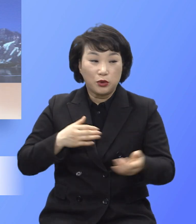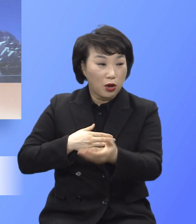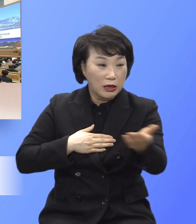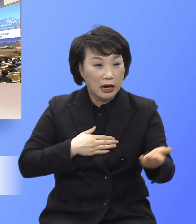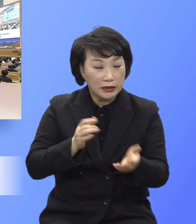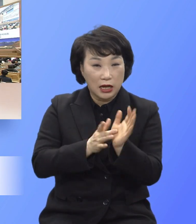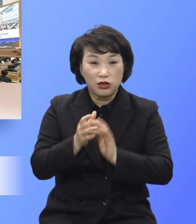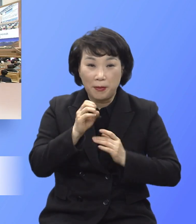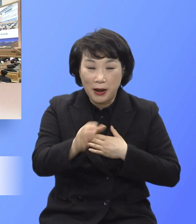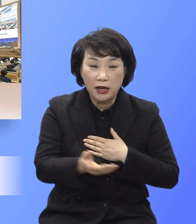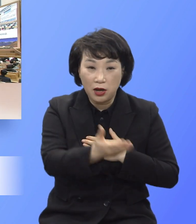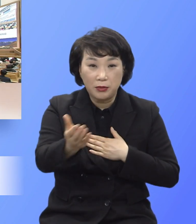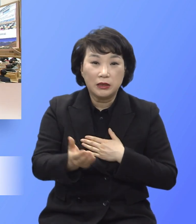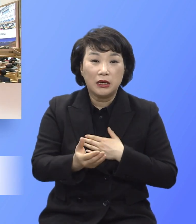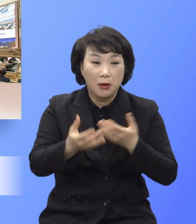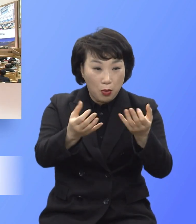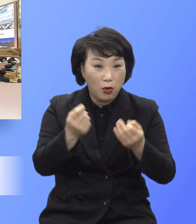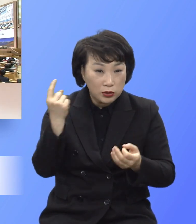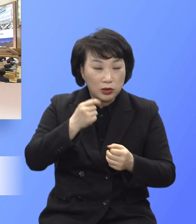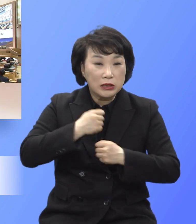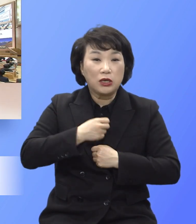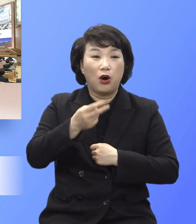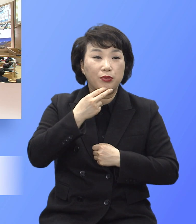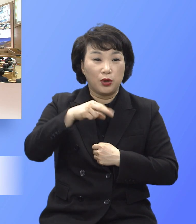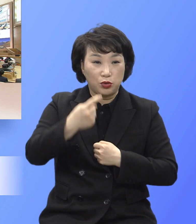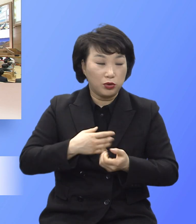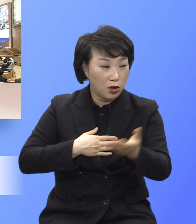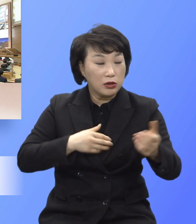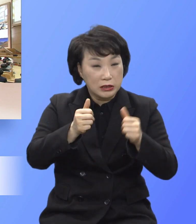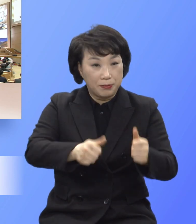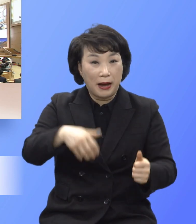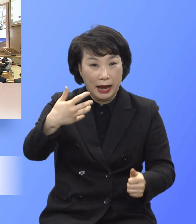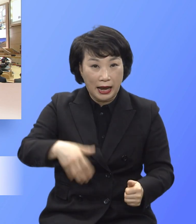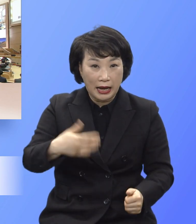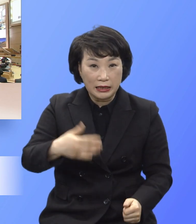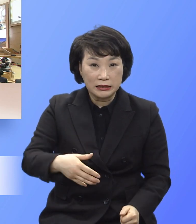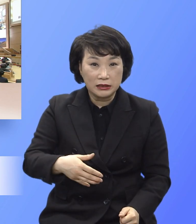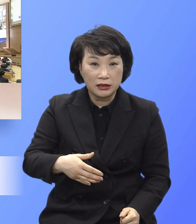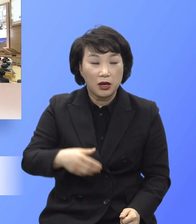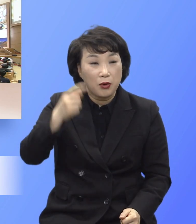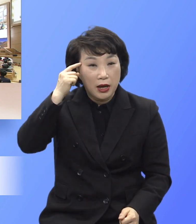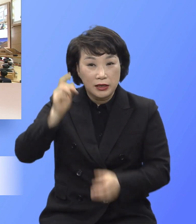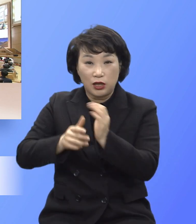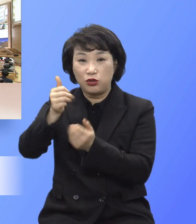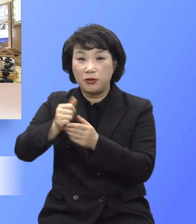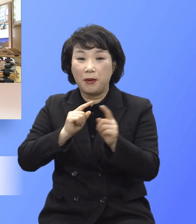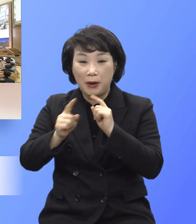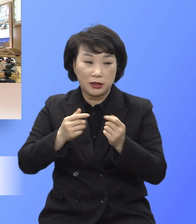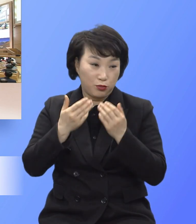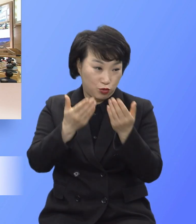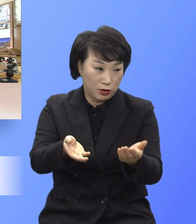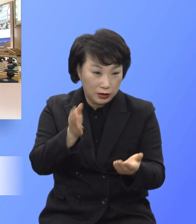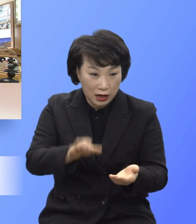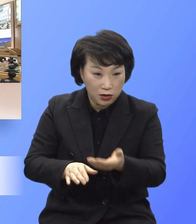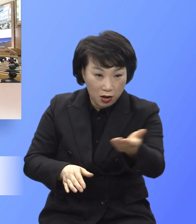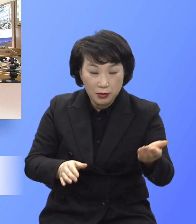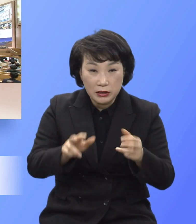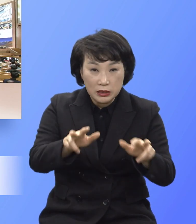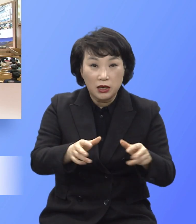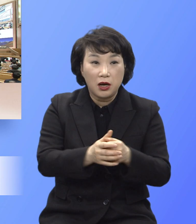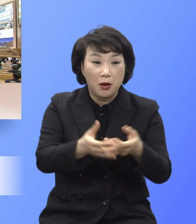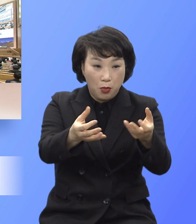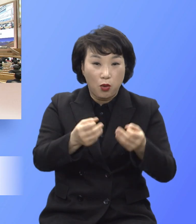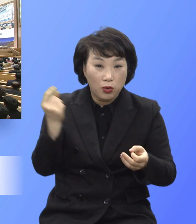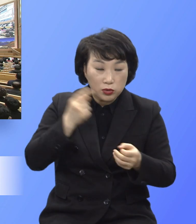말을 듣고 지키지 아니할지라도 내가 저를 심판하지 아니하노라. 자, 예수님 말을 듣고 지키지